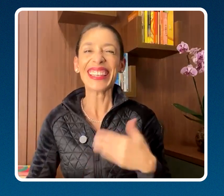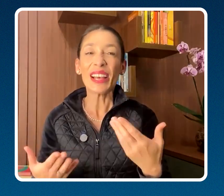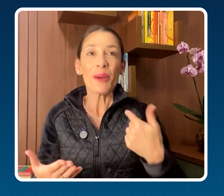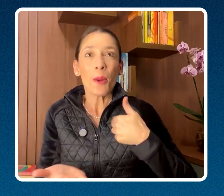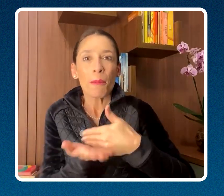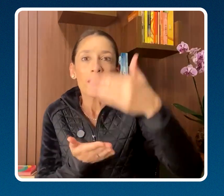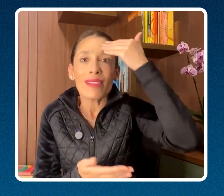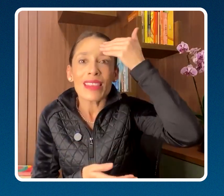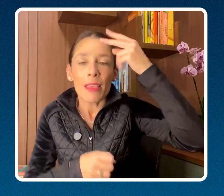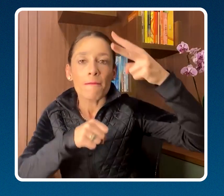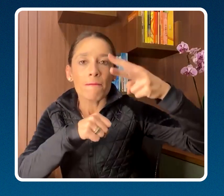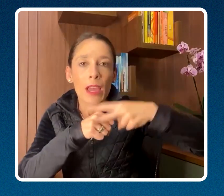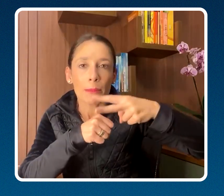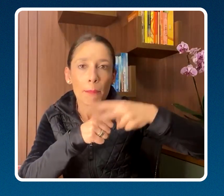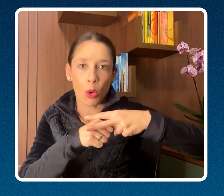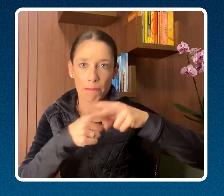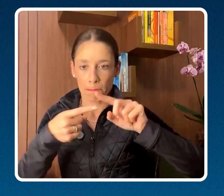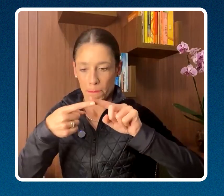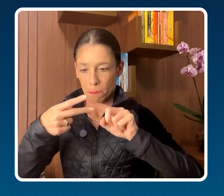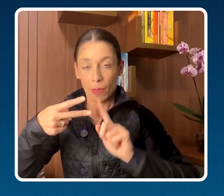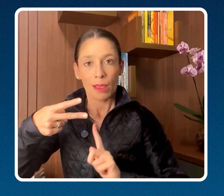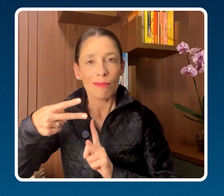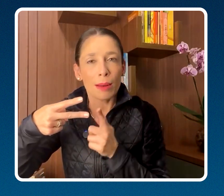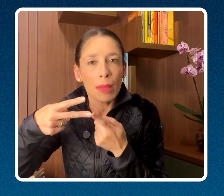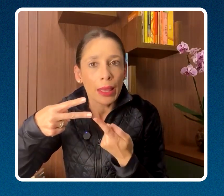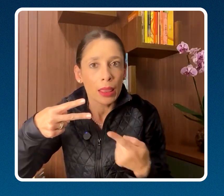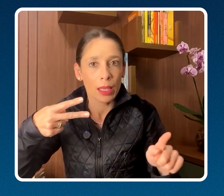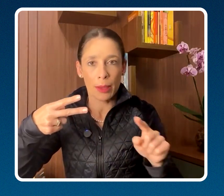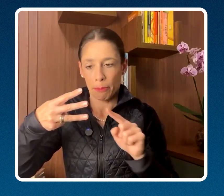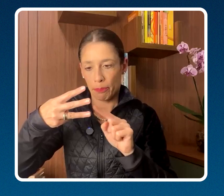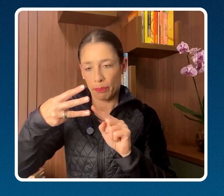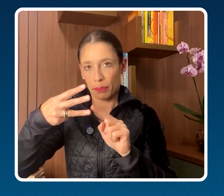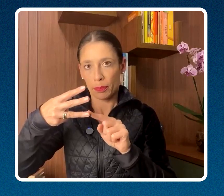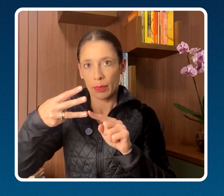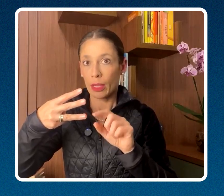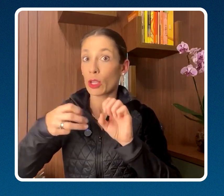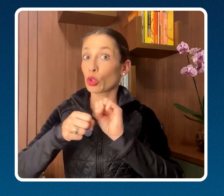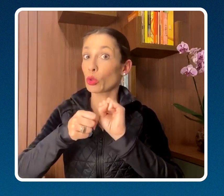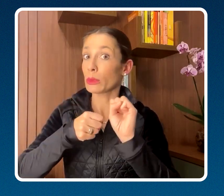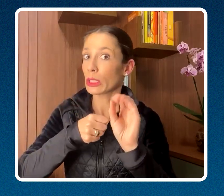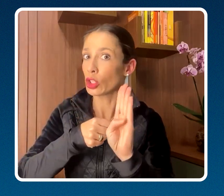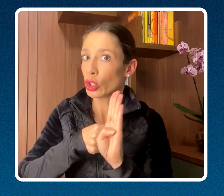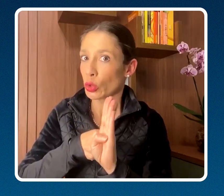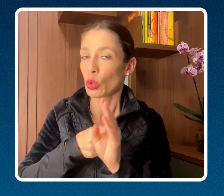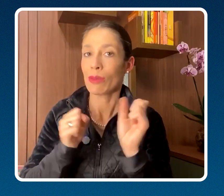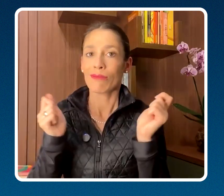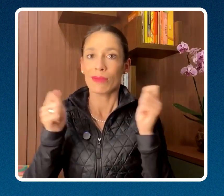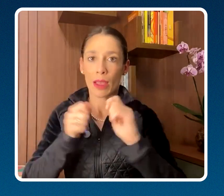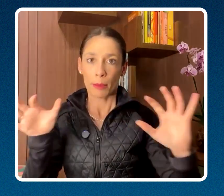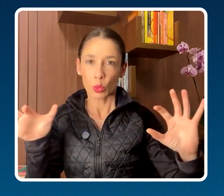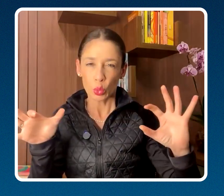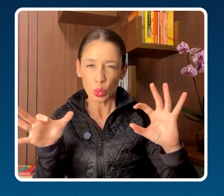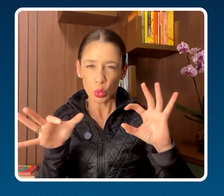o verbo, o que era a gramática em si, o que era o substantivo, que eu podia juntar aquilo ali